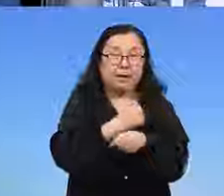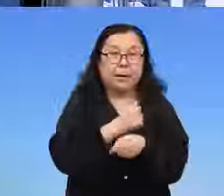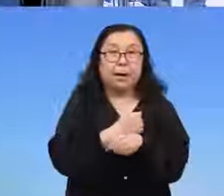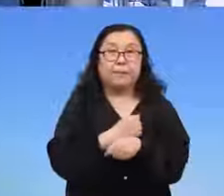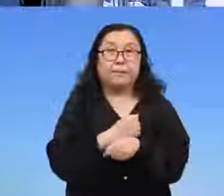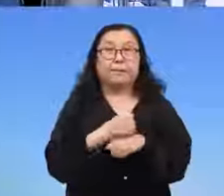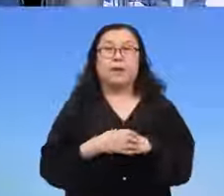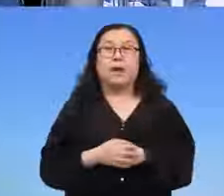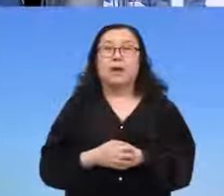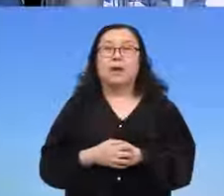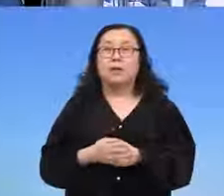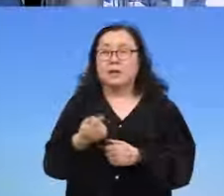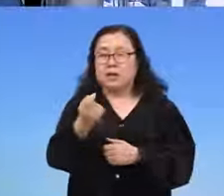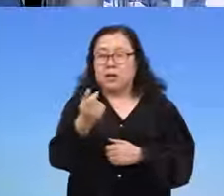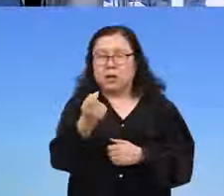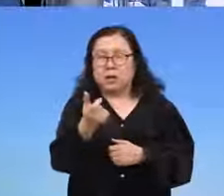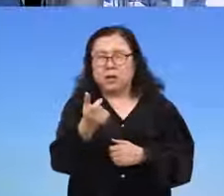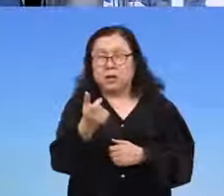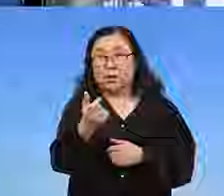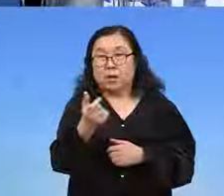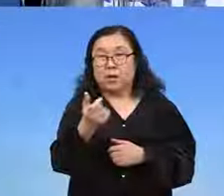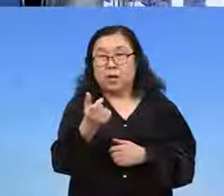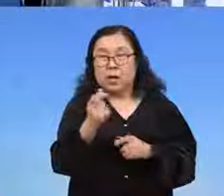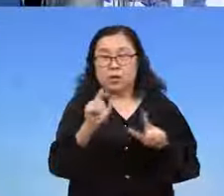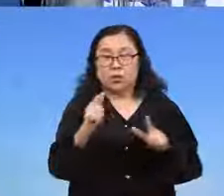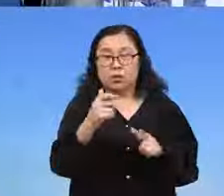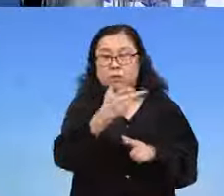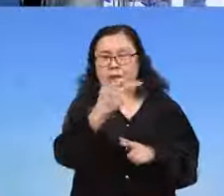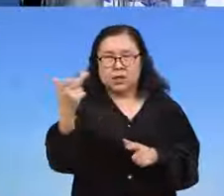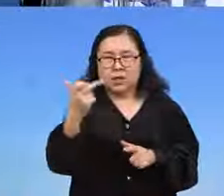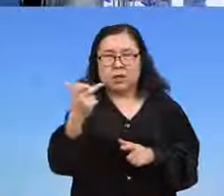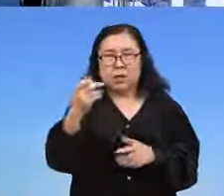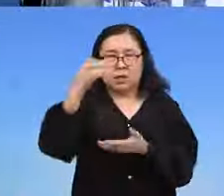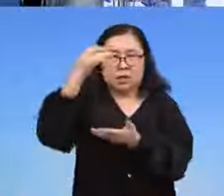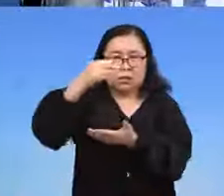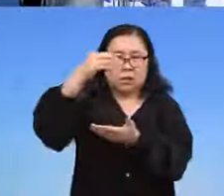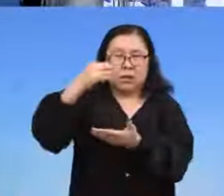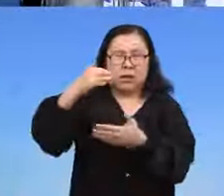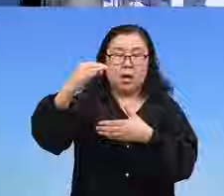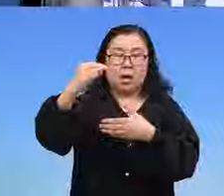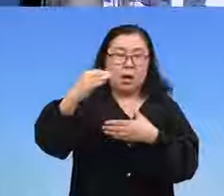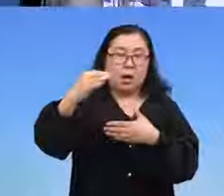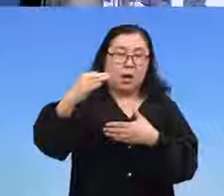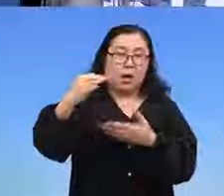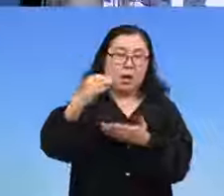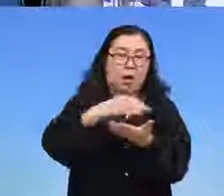뭐 보잘것없는 하찮은 금액이라 했지만 큰 금액을 보내온 겁니다.